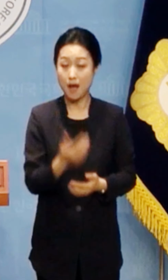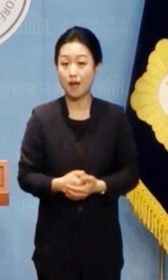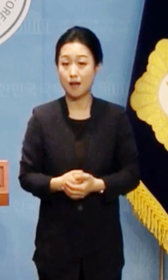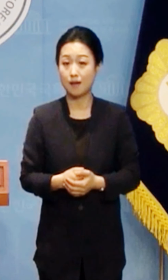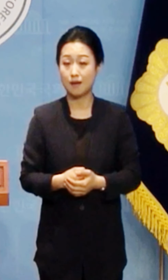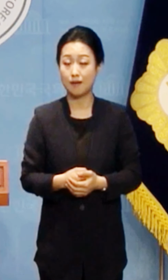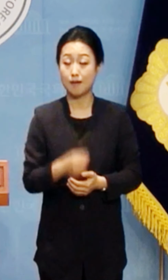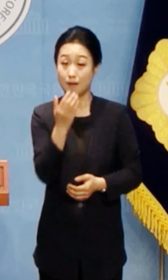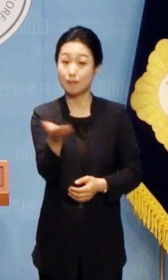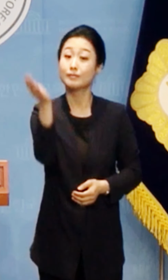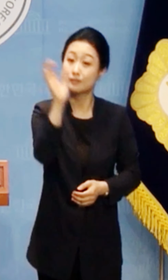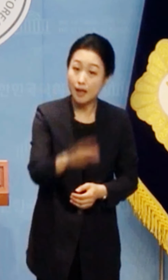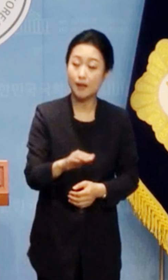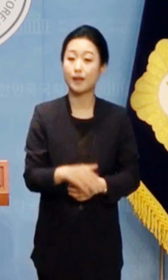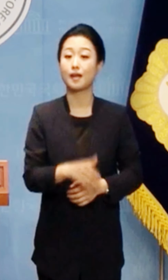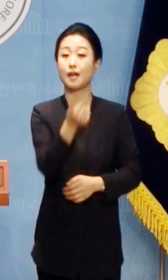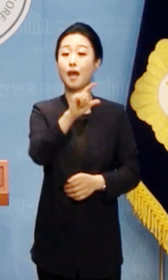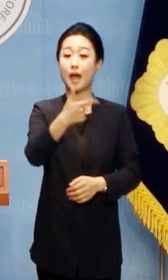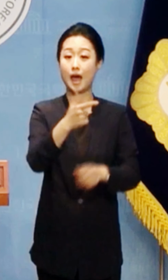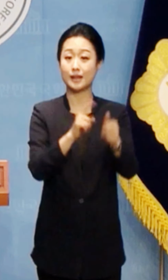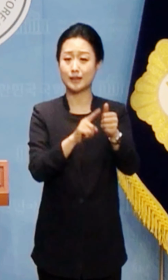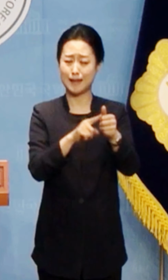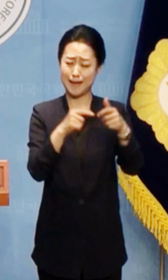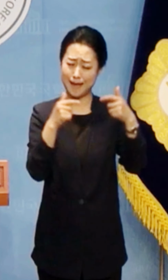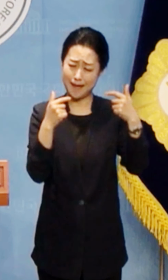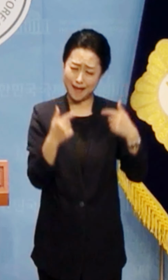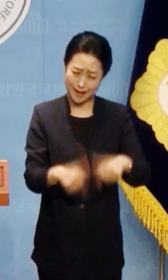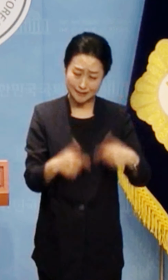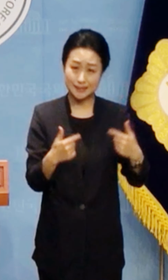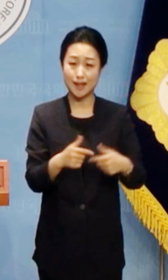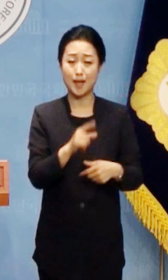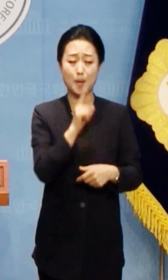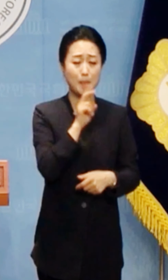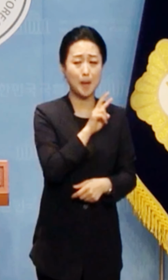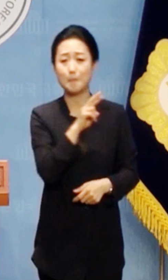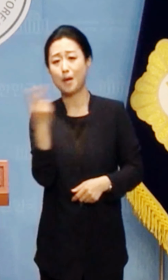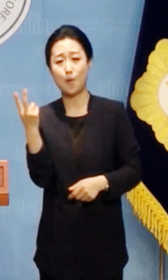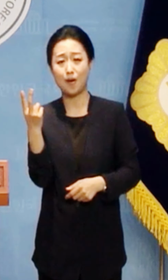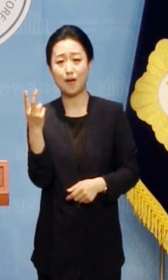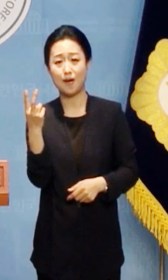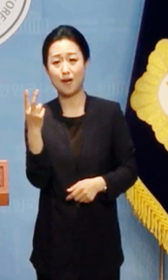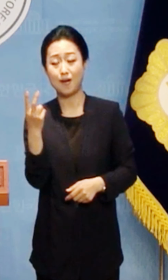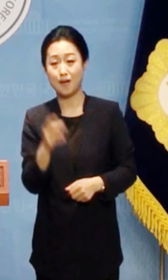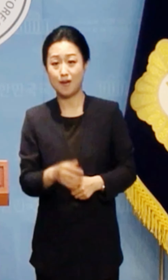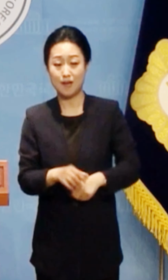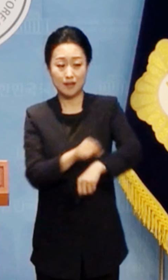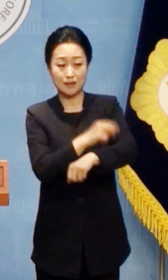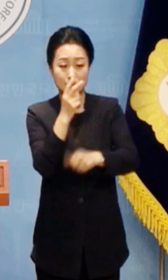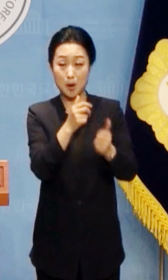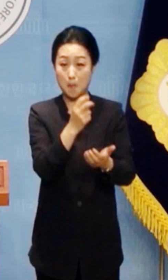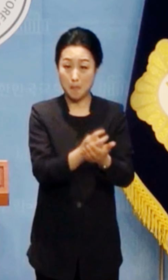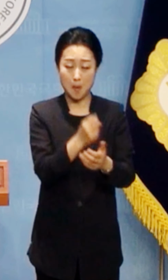거죠 그런데 한동표 는 늘 그렇듯이 또 말을 바꿉니다 특검법